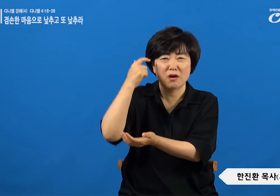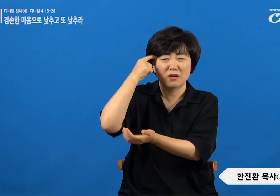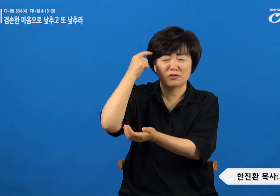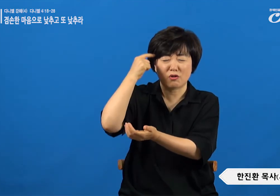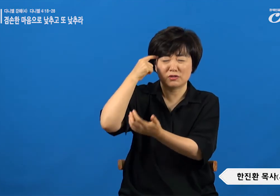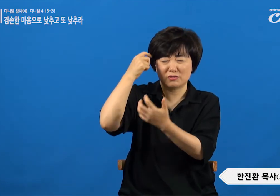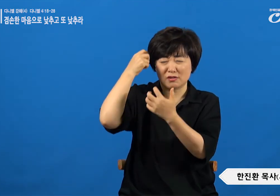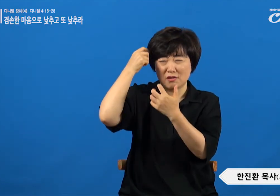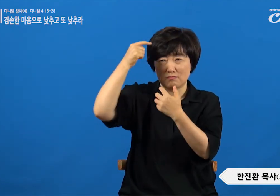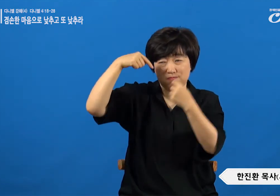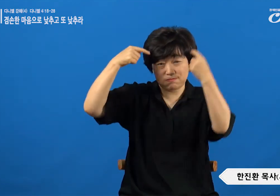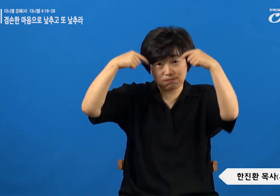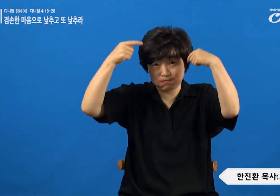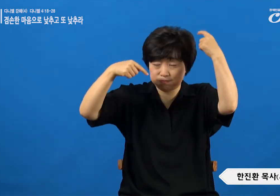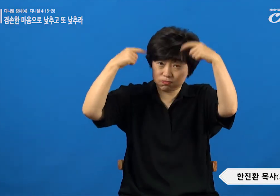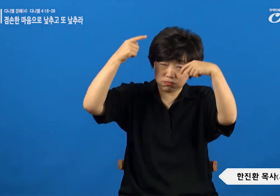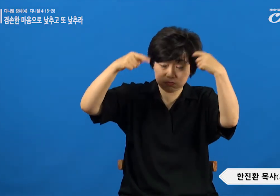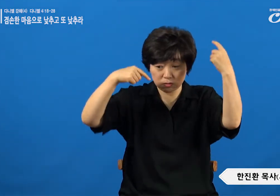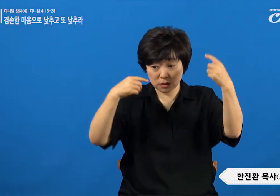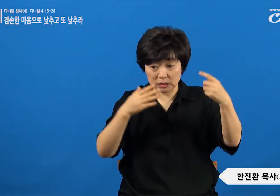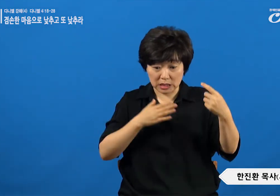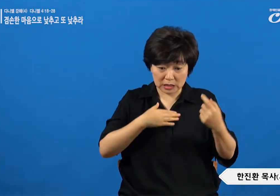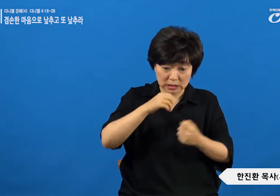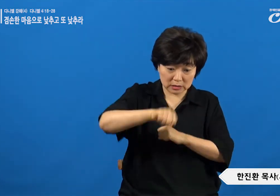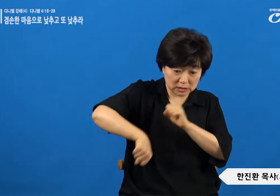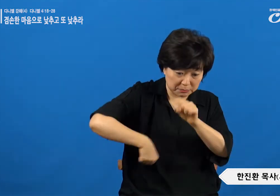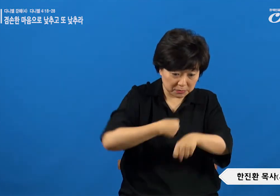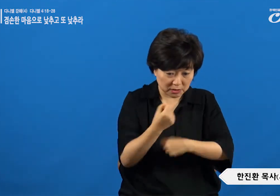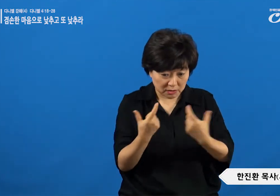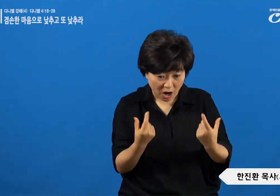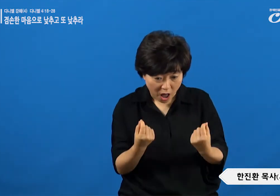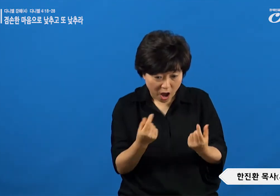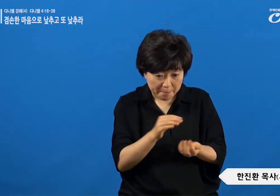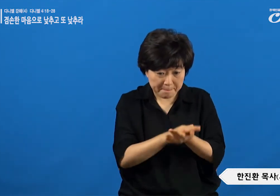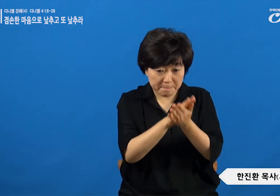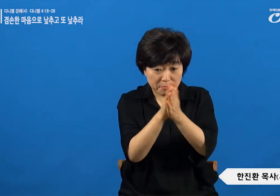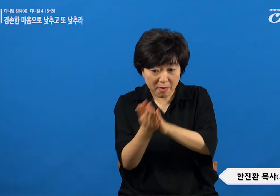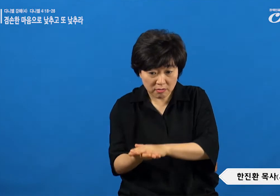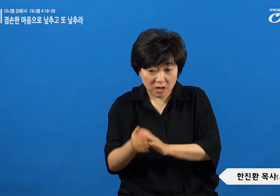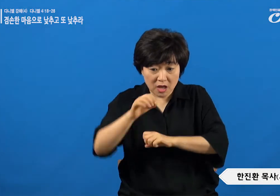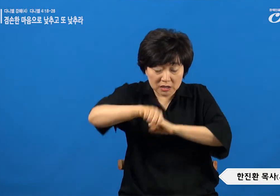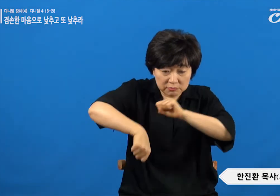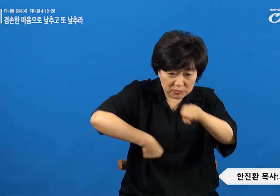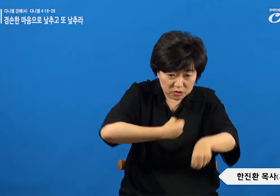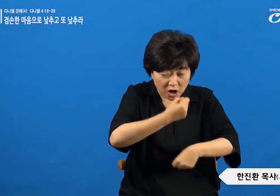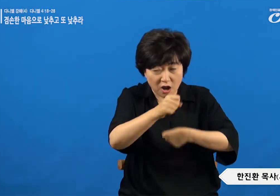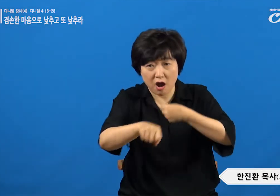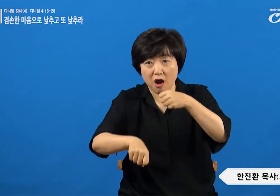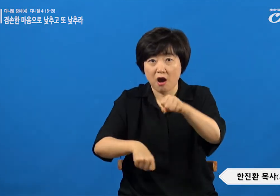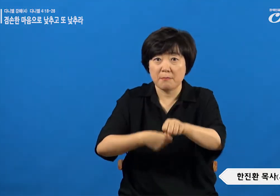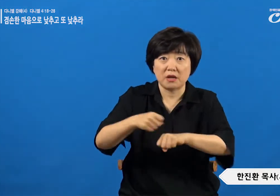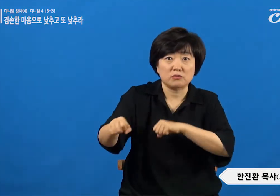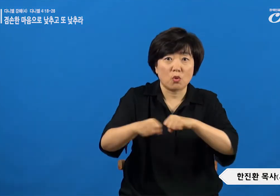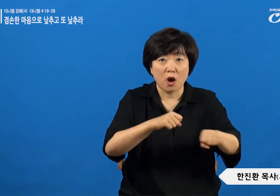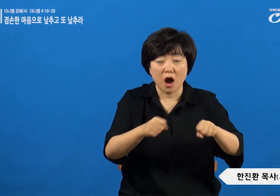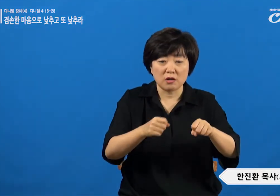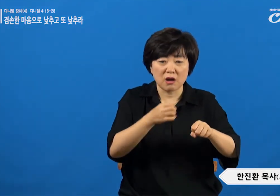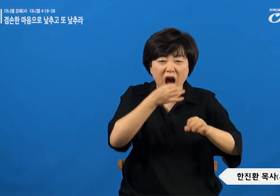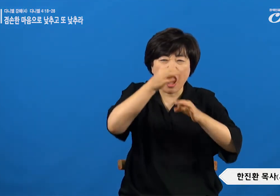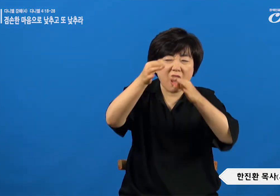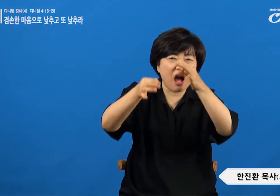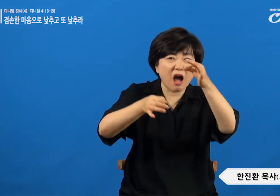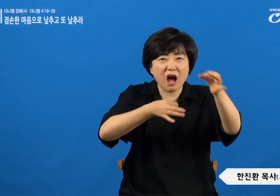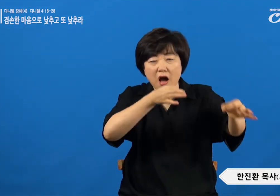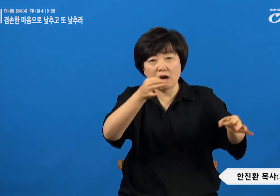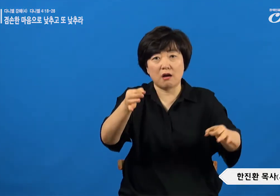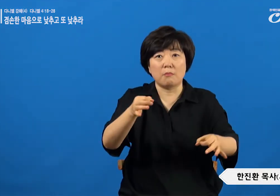와서 자기를 갑자기 짐승처럼 생각하면서 짐승처럼 행동도 하고 짐승의